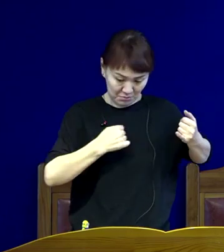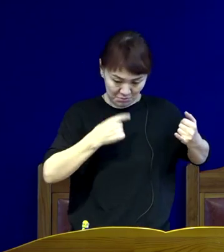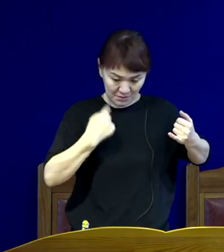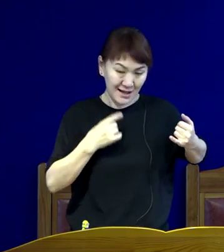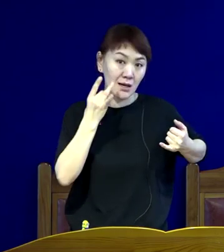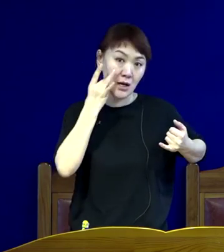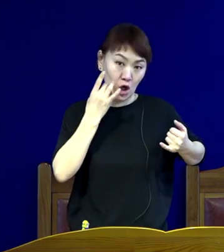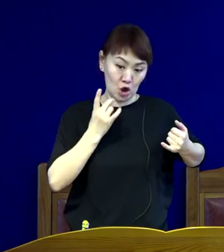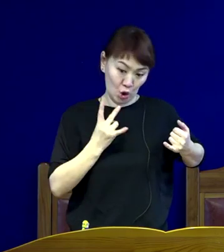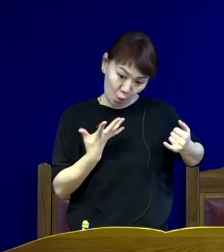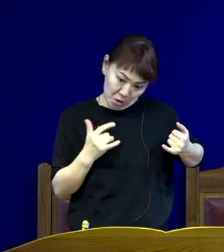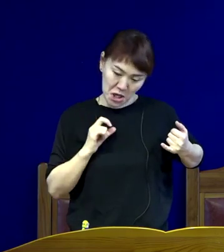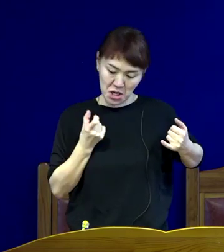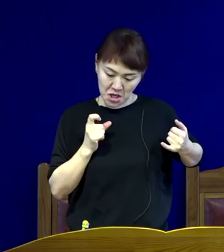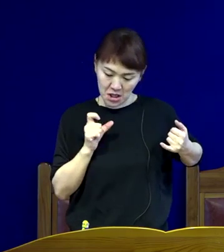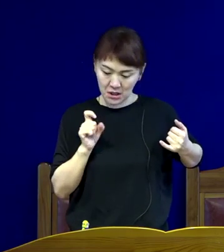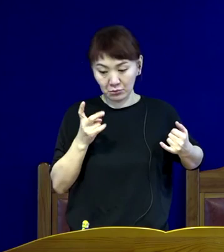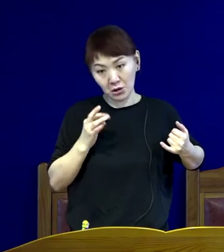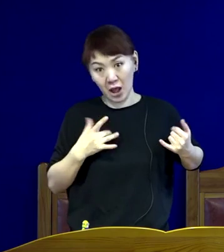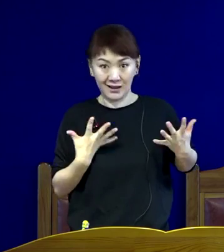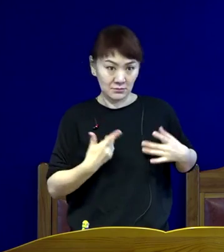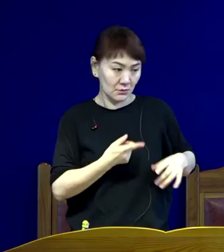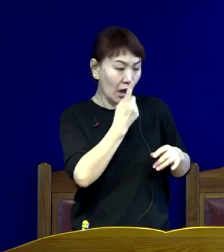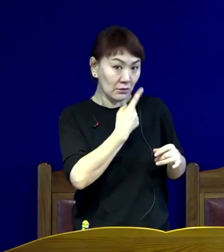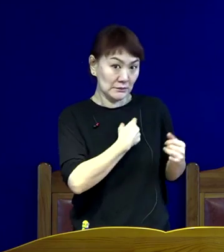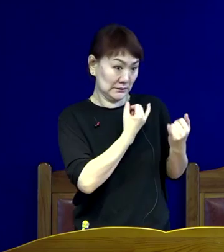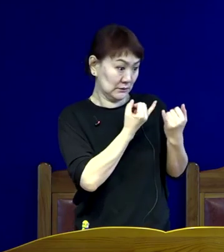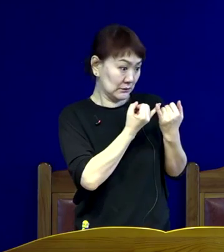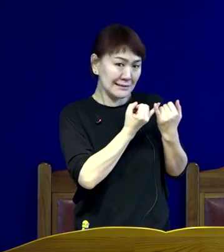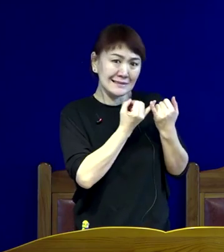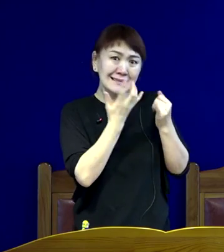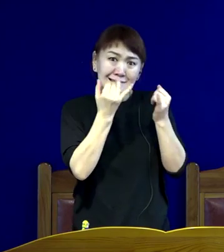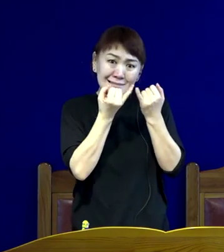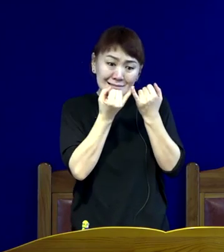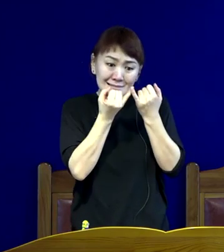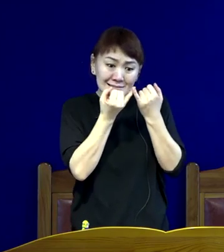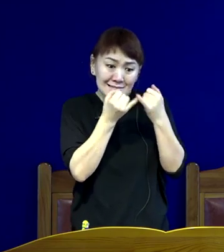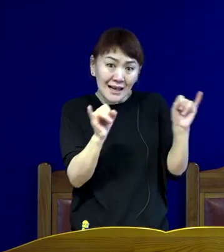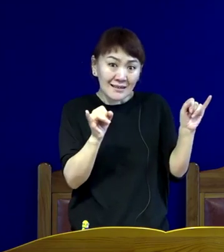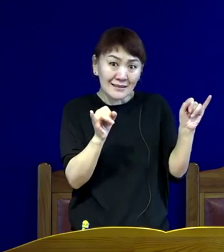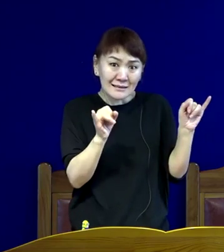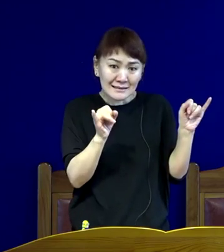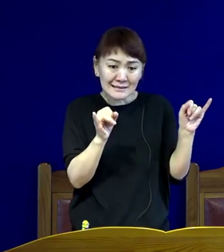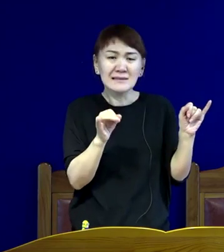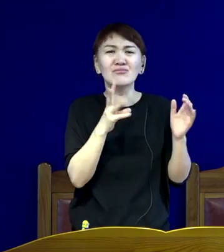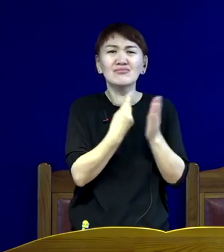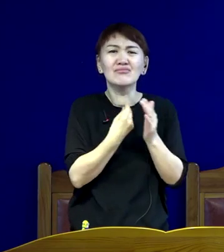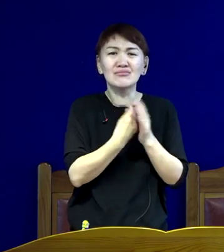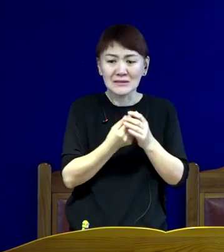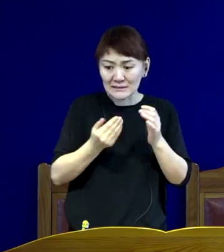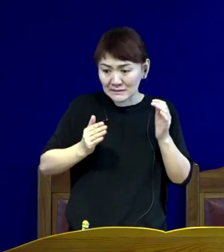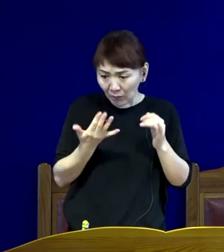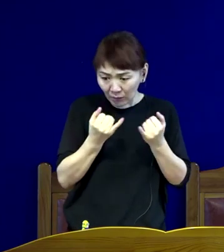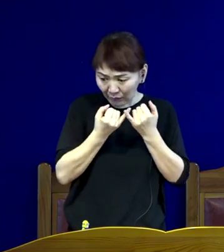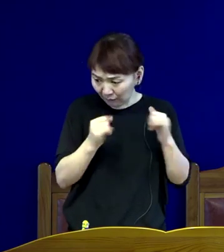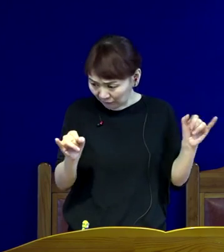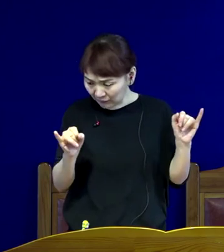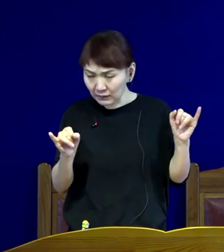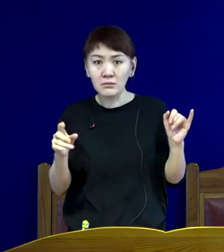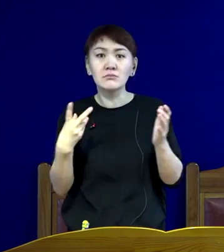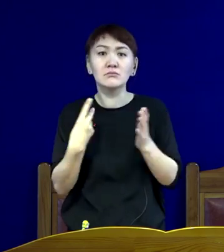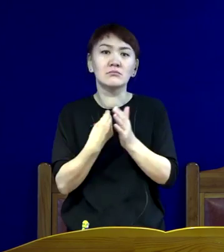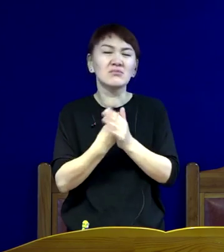Завхаарлын гим нүгдэл биш бол өөр шалтгаанаар сална гэдэг нь боломжгүй. Стайч цан таарахгүй байх, ийм тийм шалтгаанаар салмаар байх. Энэ